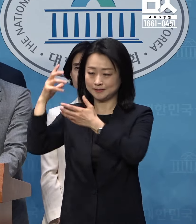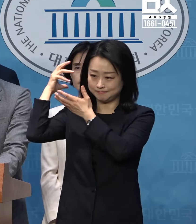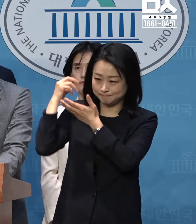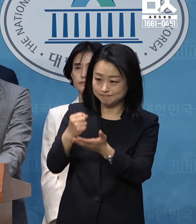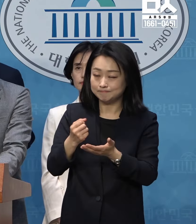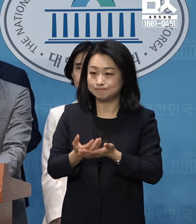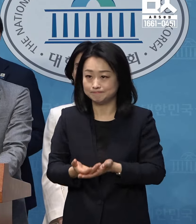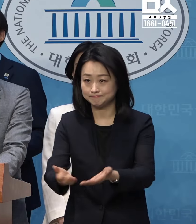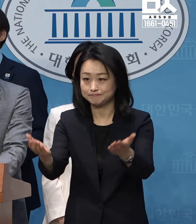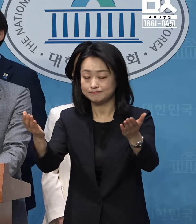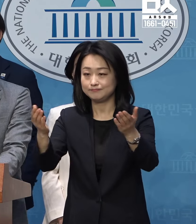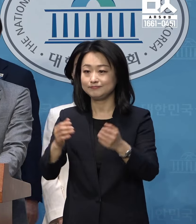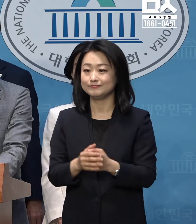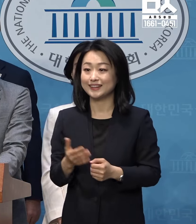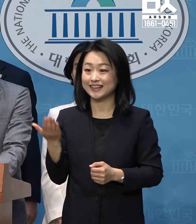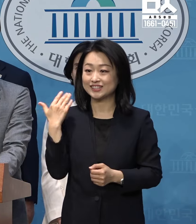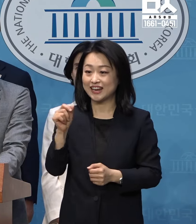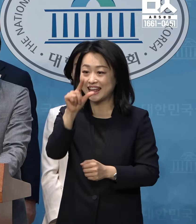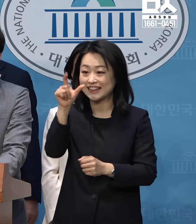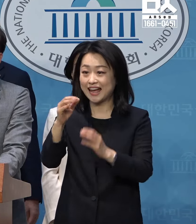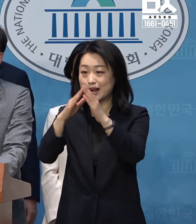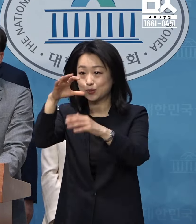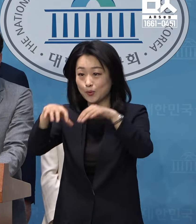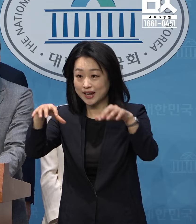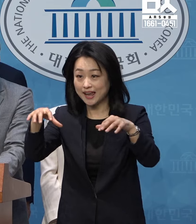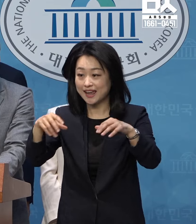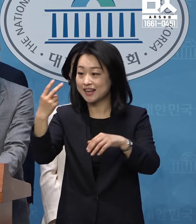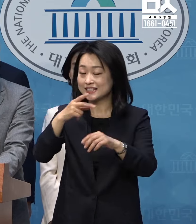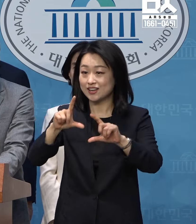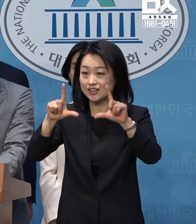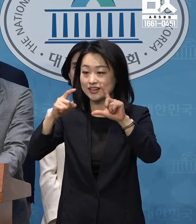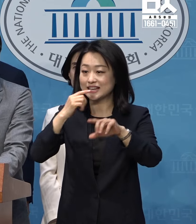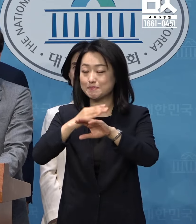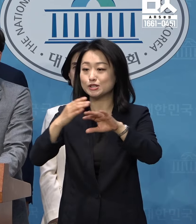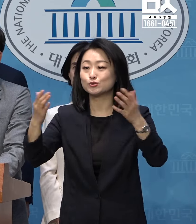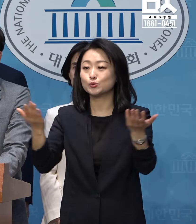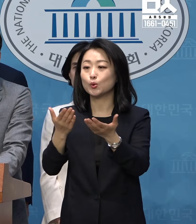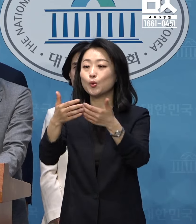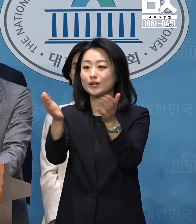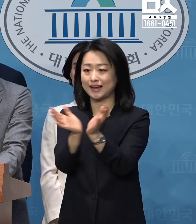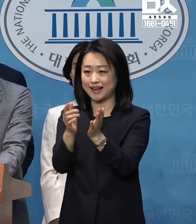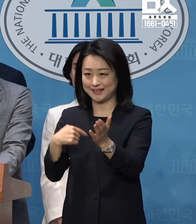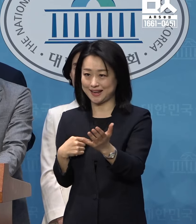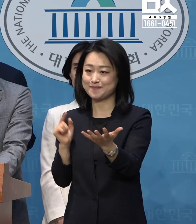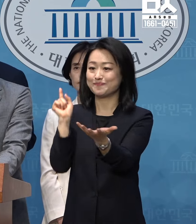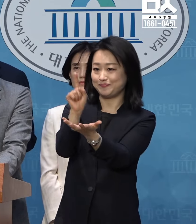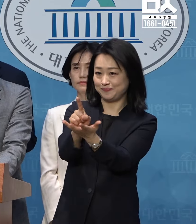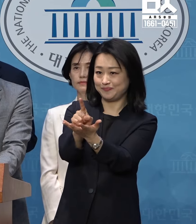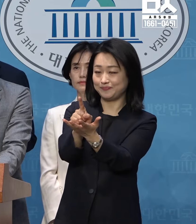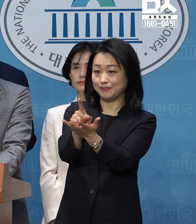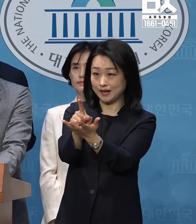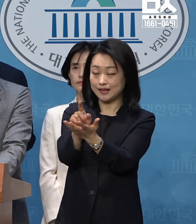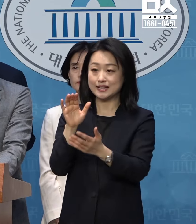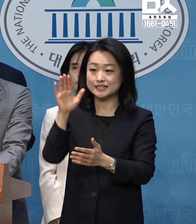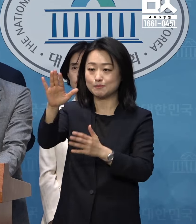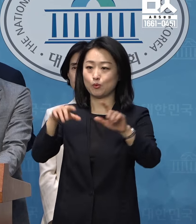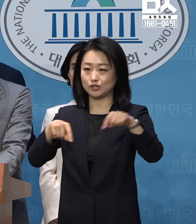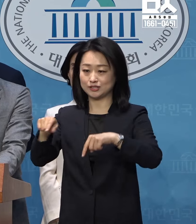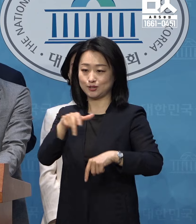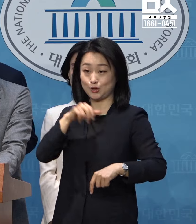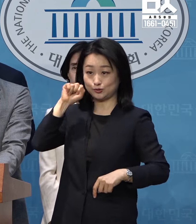이어가겠습니다. 달동네 활동가였던 저는 2000년 민주노동당 창당과 함께 진보정치에 뛰어들었습니다. 국회의원 후보로